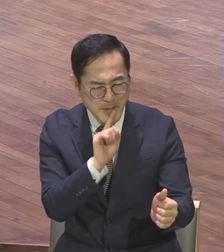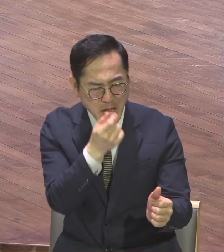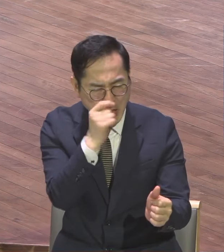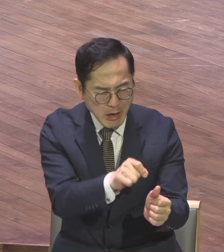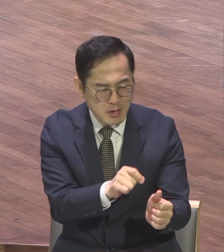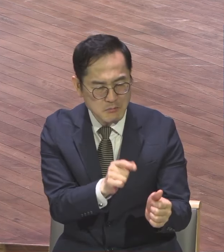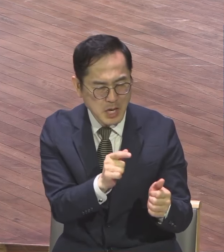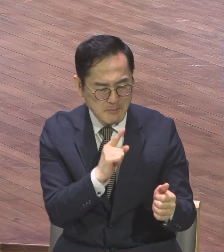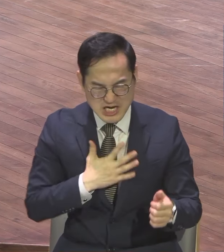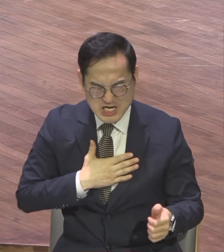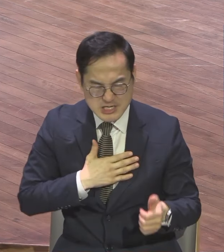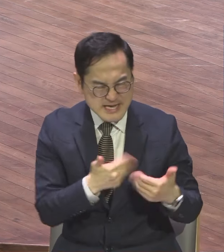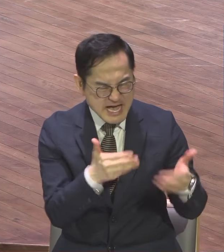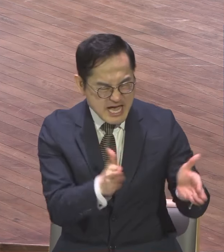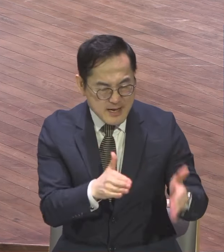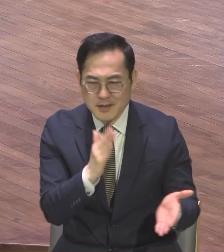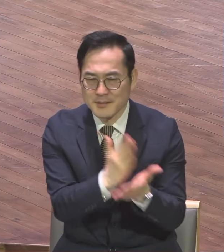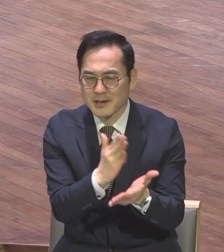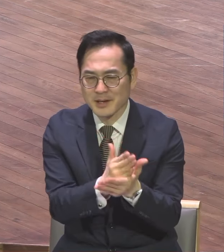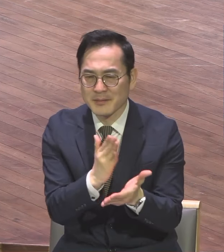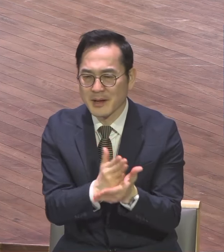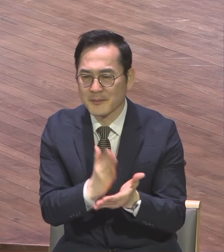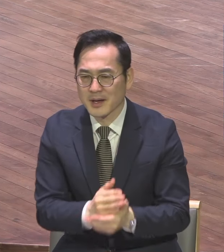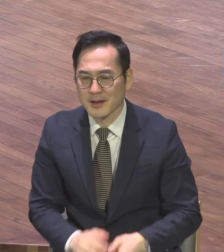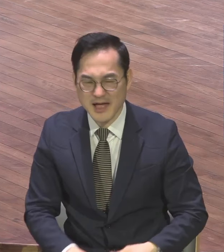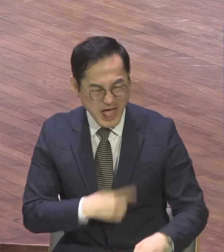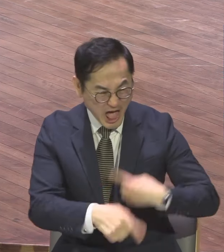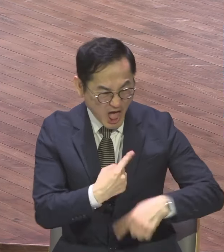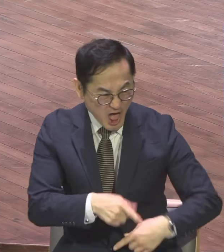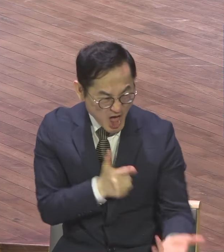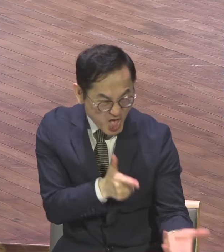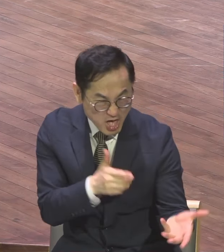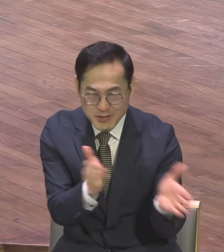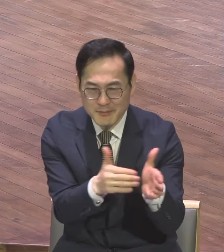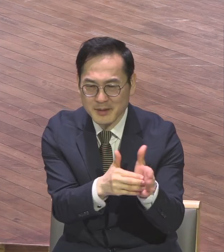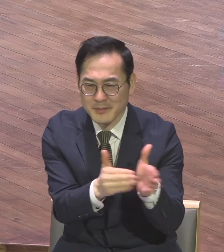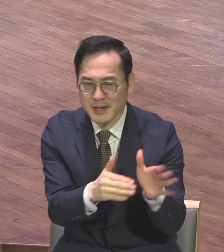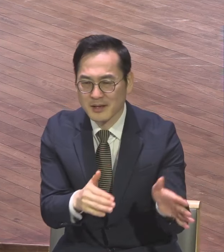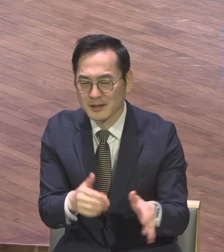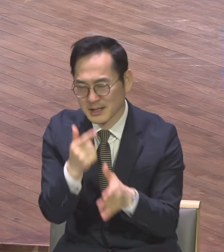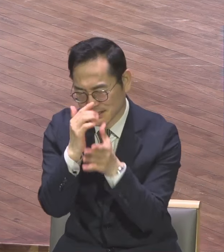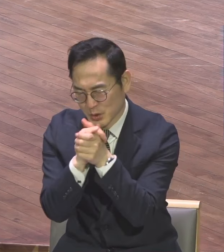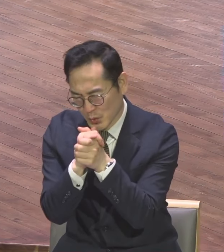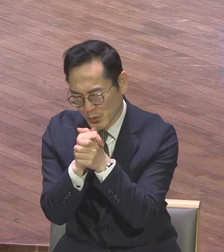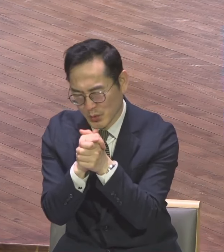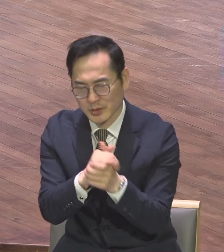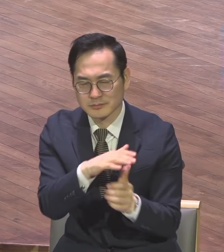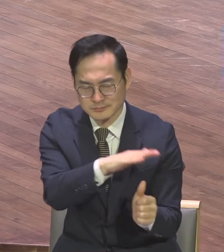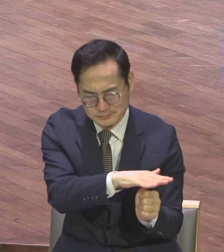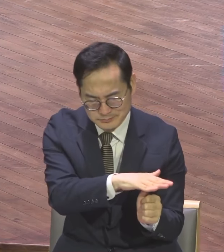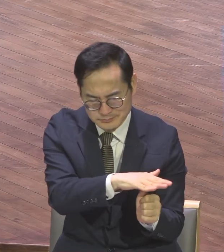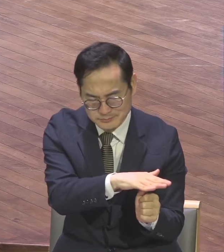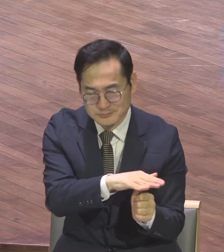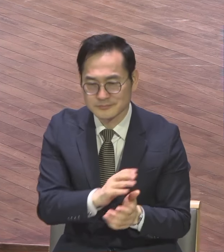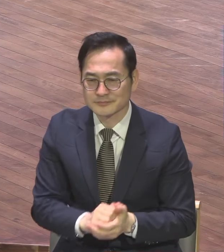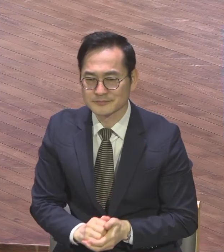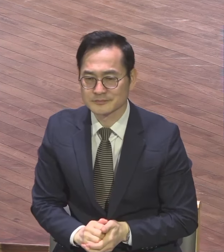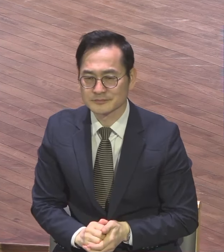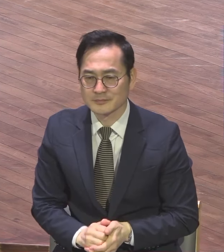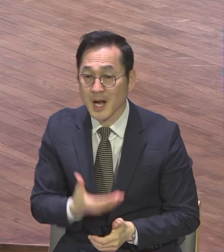따라 감정 따라 하지 마세요. 그래서 여러분 여우계 모든 가인들이 다 복음 명문 가문으로